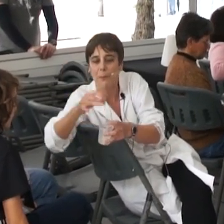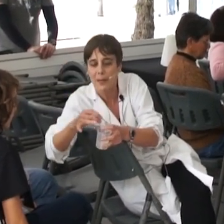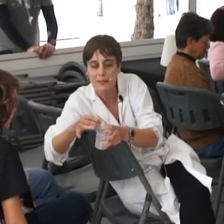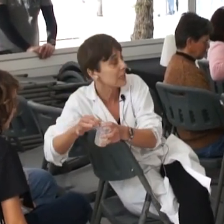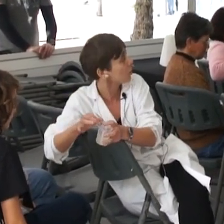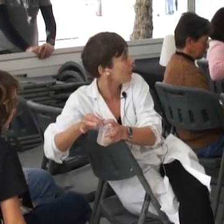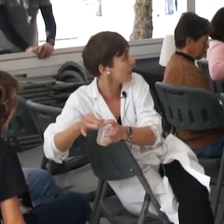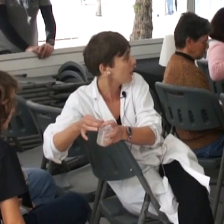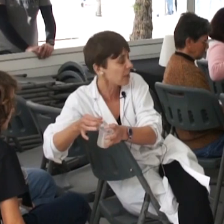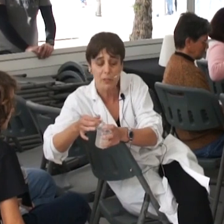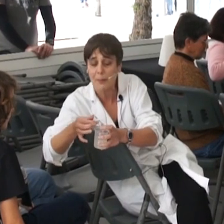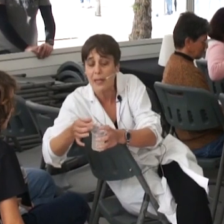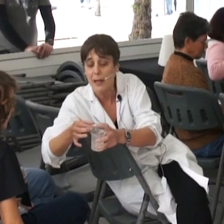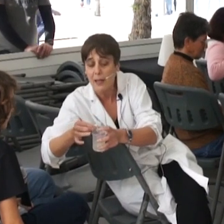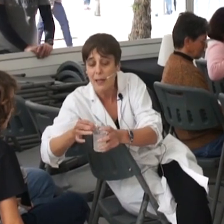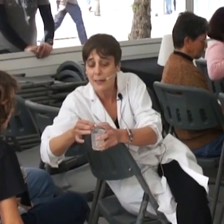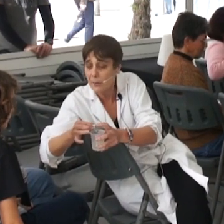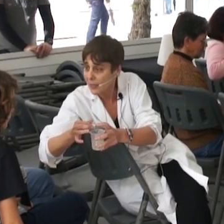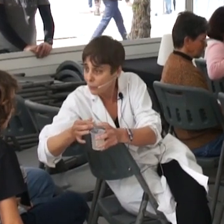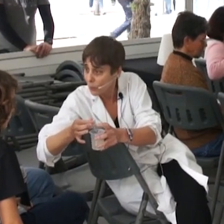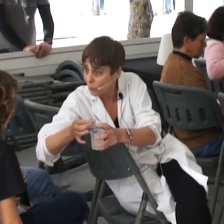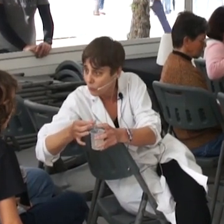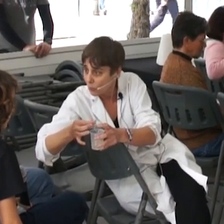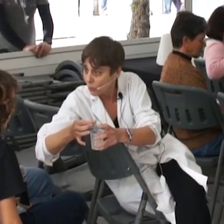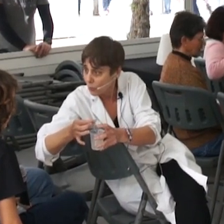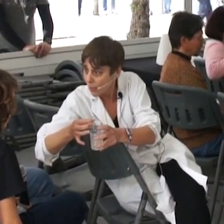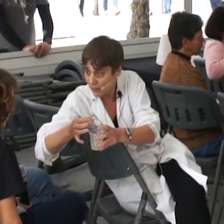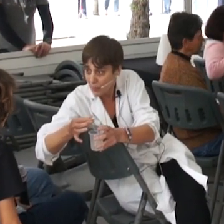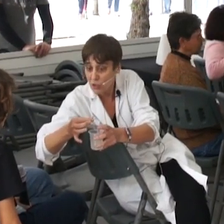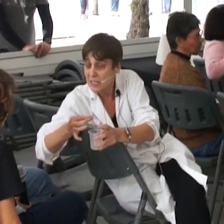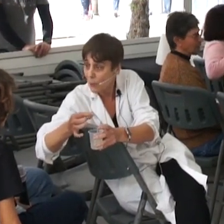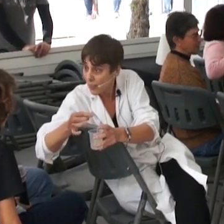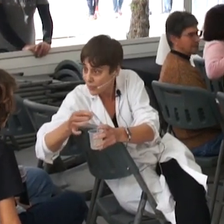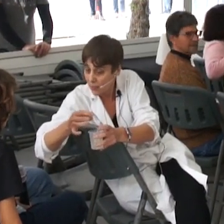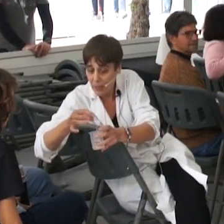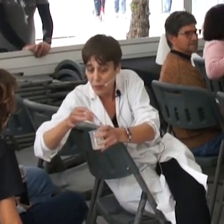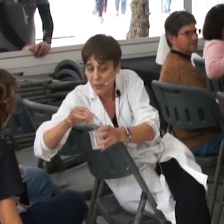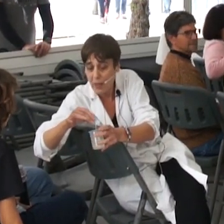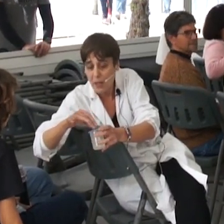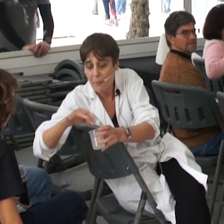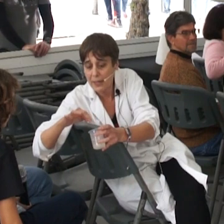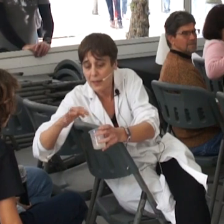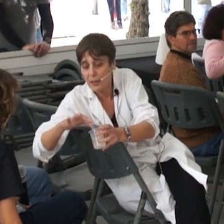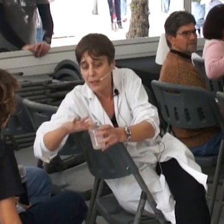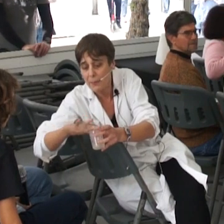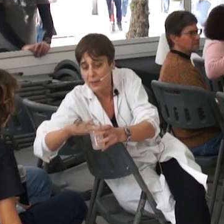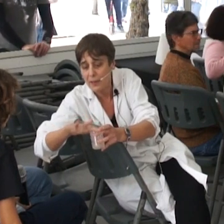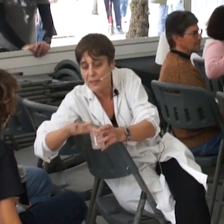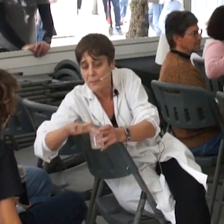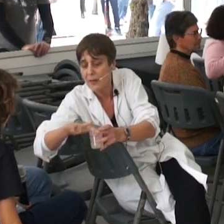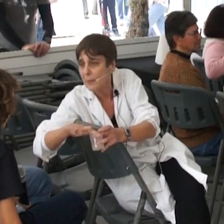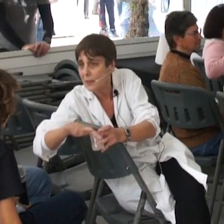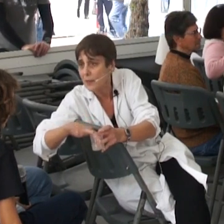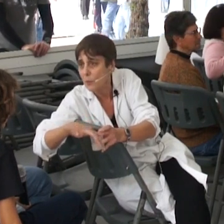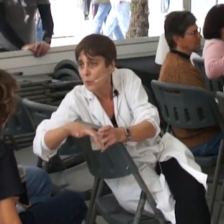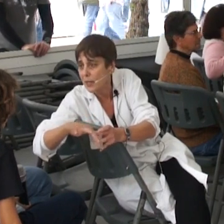El poliespán, si lo toco, es que tengo por ahí otra placa, está a la mitad hueco, tiene muchísimo aire, entonces parte del que